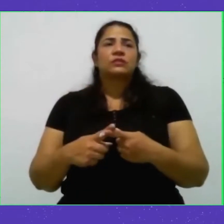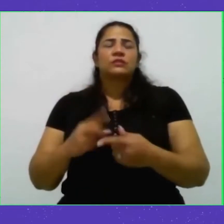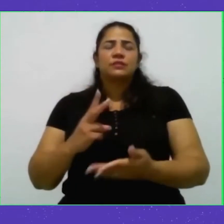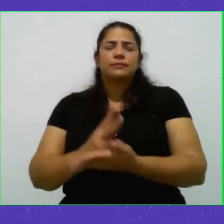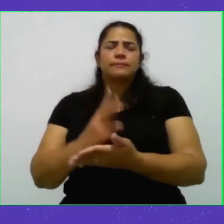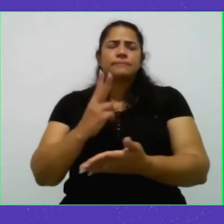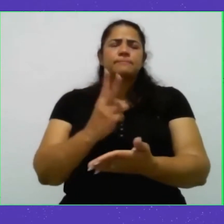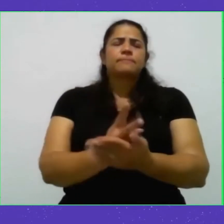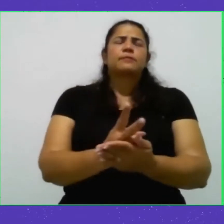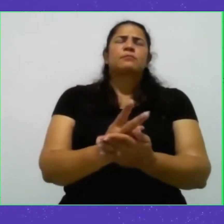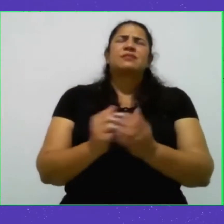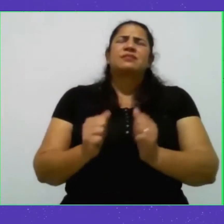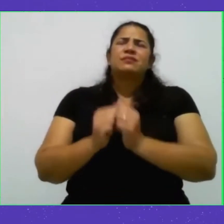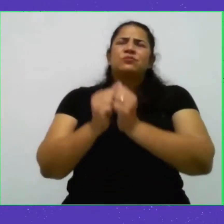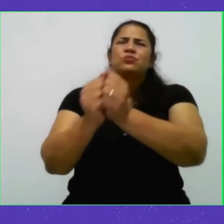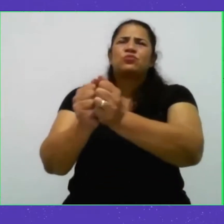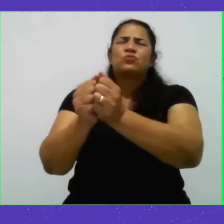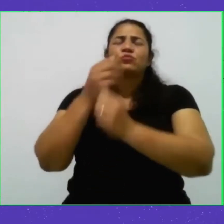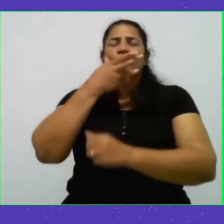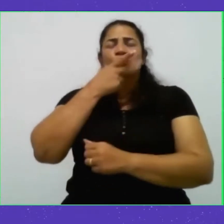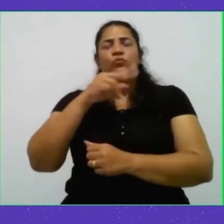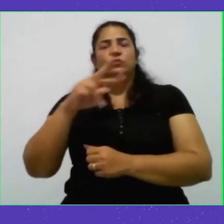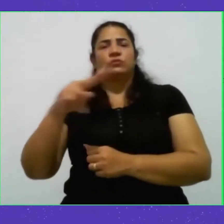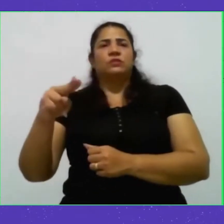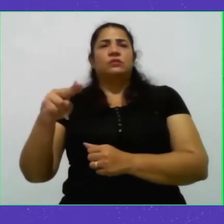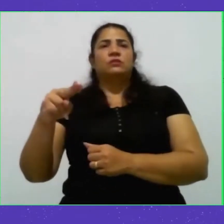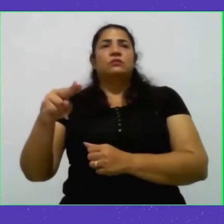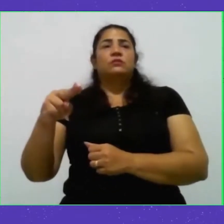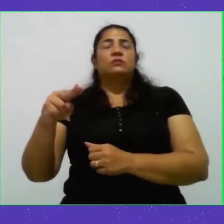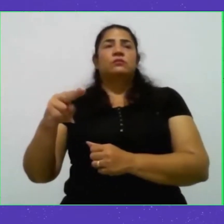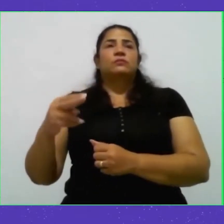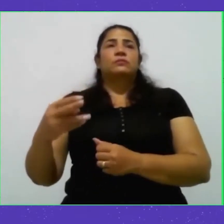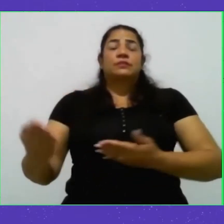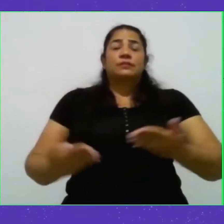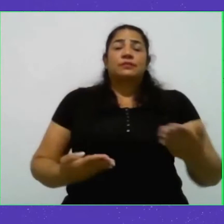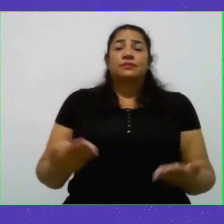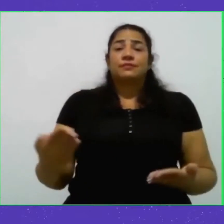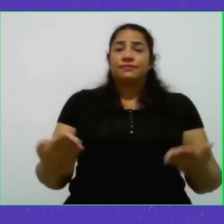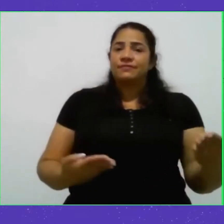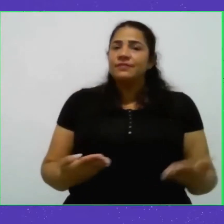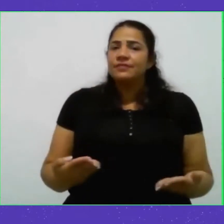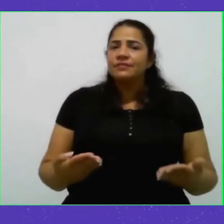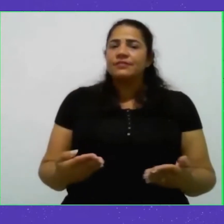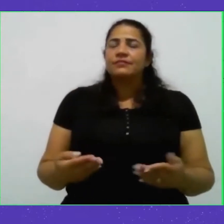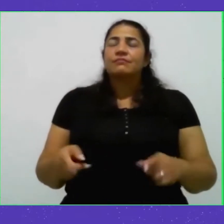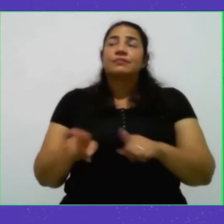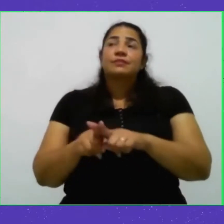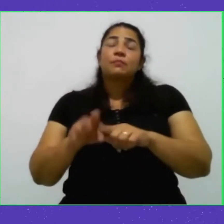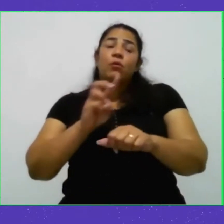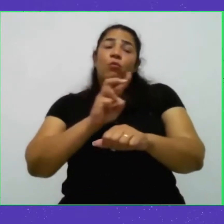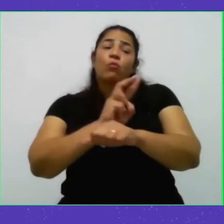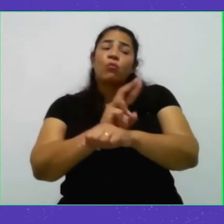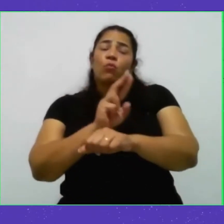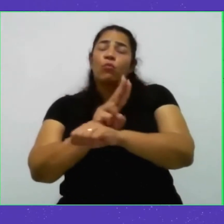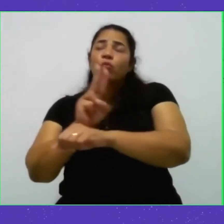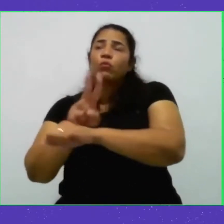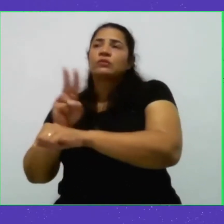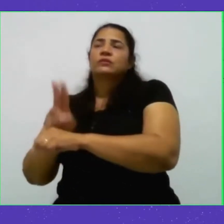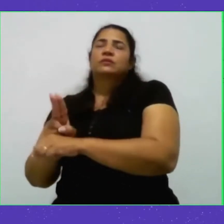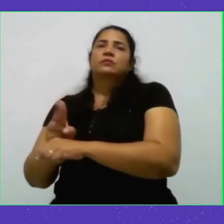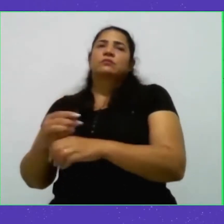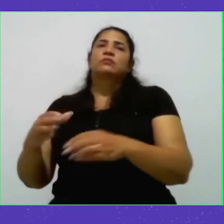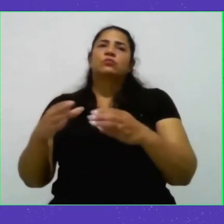serviços. Cuidando do grupo familiar de cuidado e multiplicação. Preparando a palavra. Se eu e você